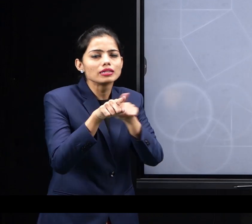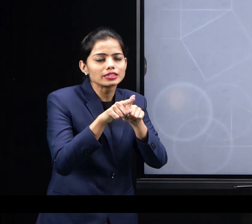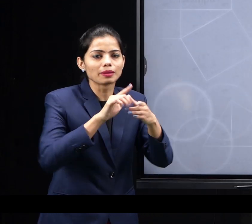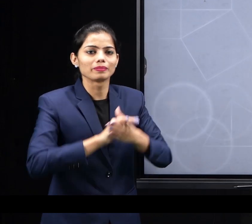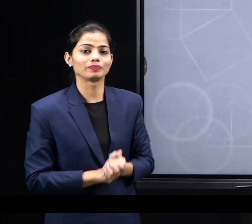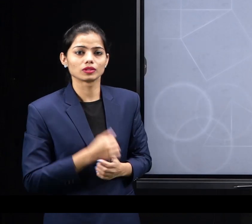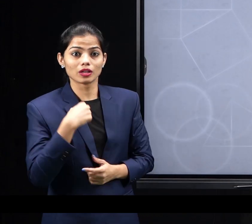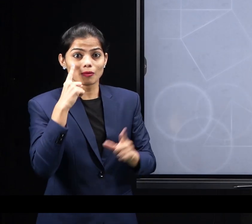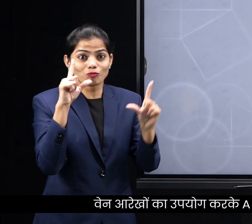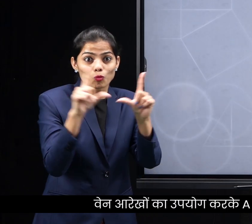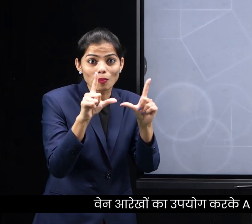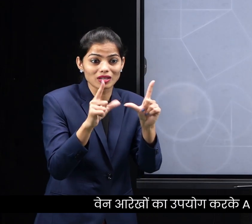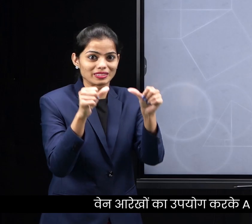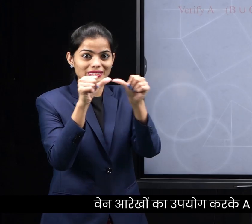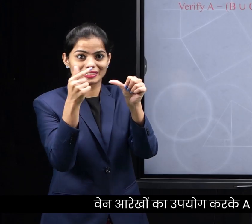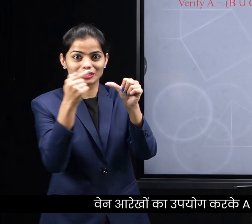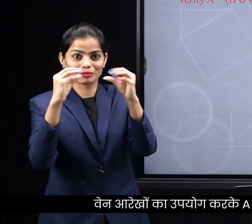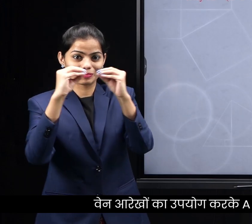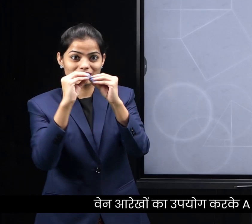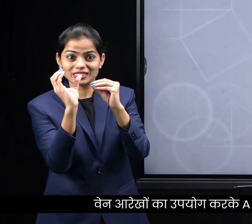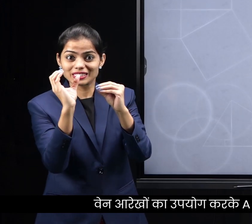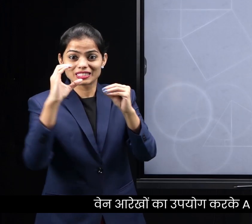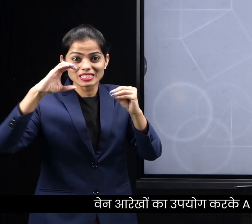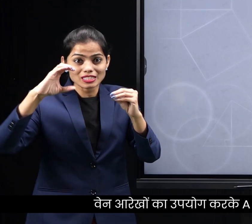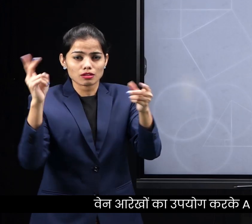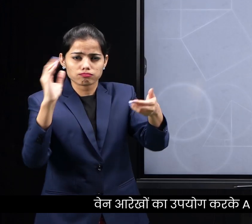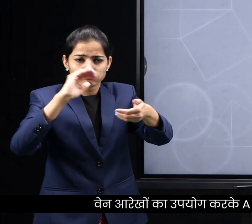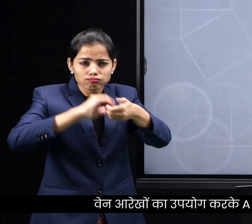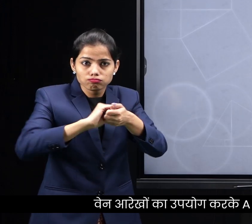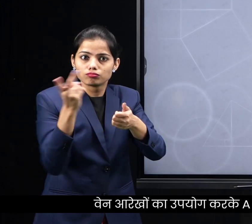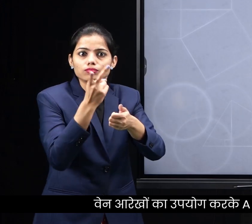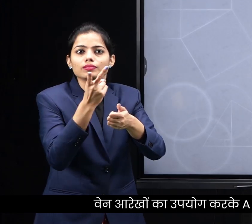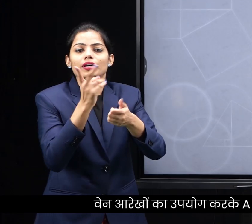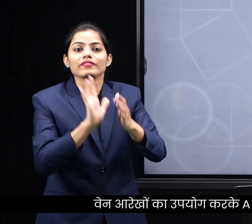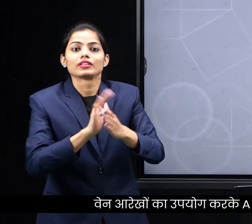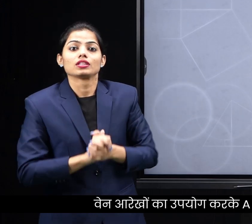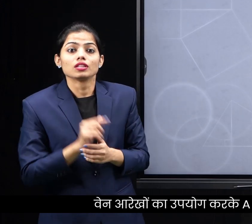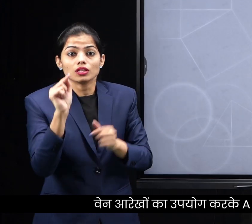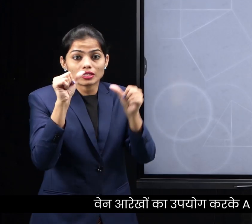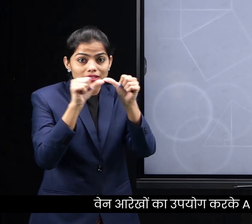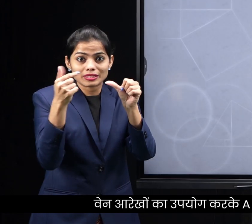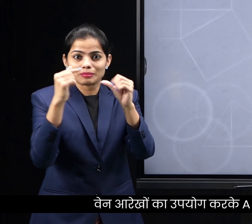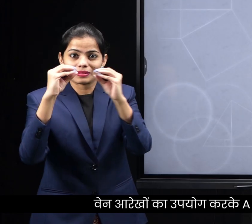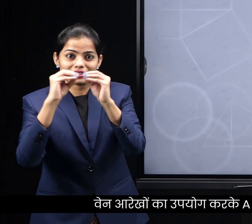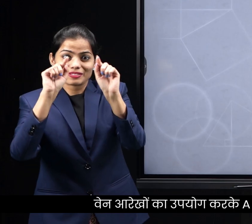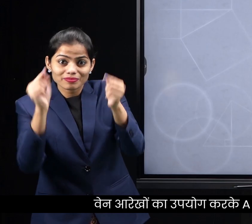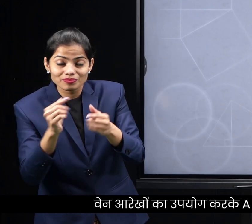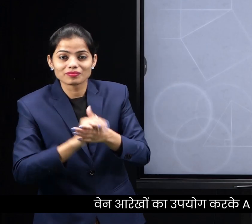उदाहरण, वेन आरेखों का उपयोग करके A माइनस B यूनियन C इज इक्वल्स टू A माइनस